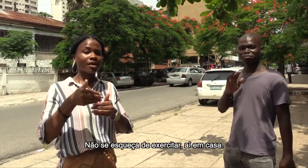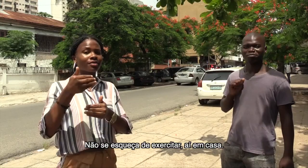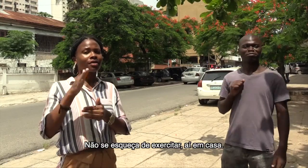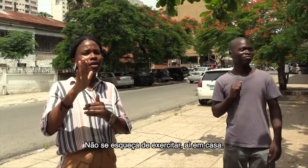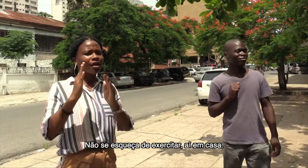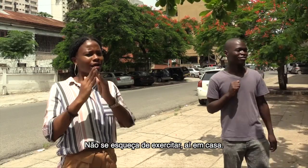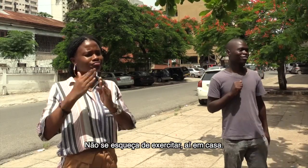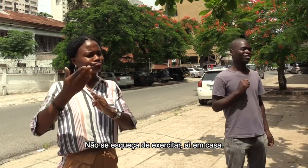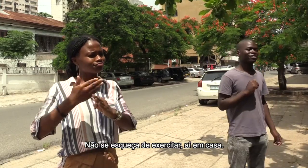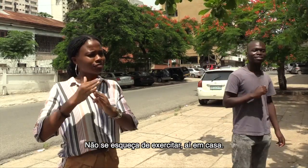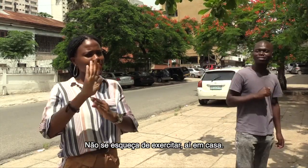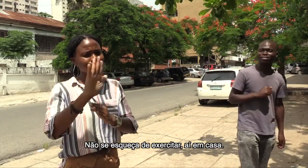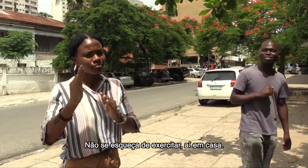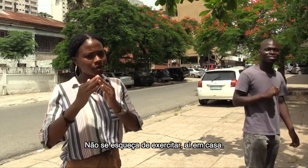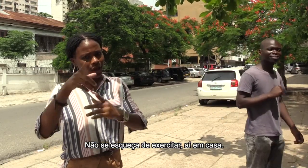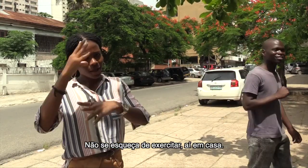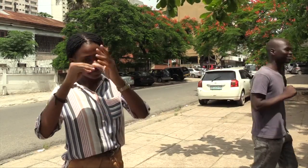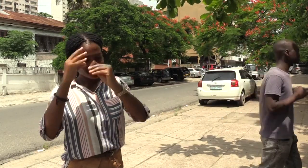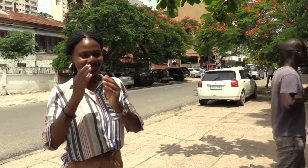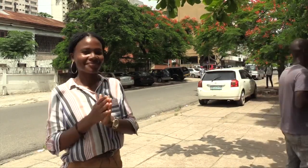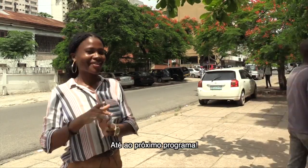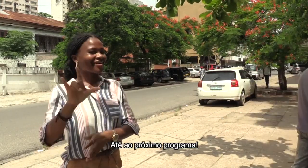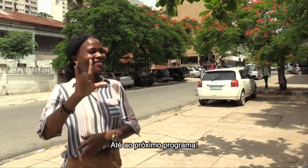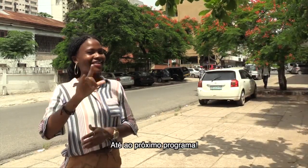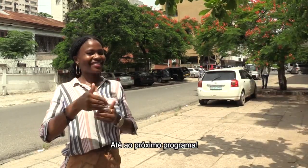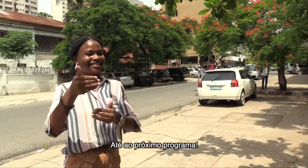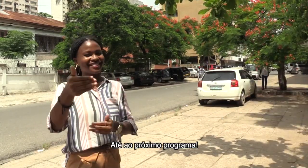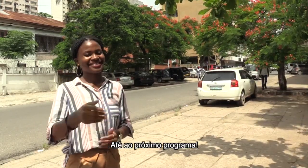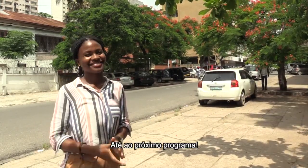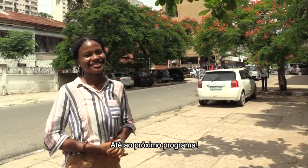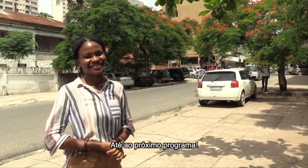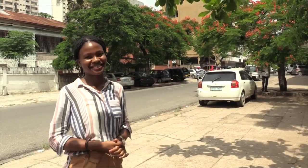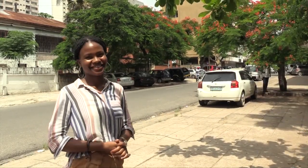esqueça de exercitar aí em casa. Até ao próximo programa.